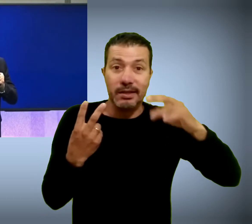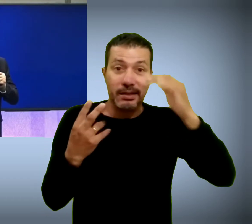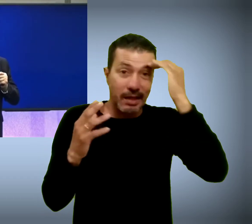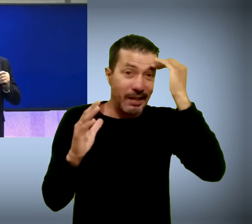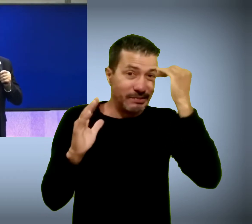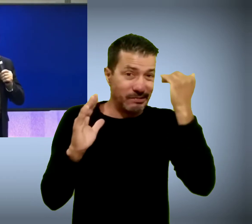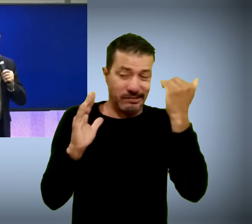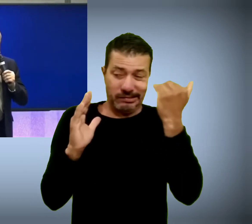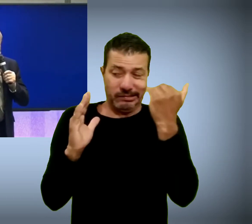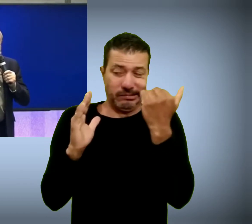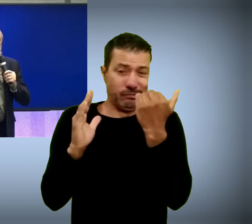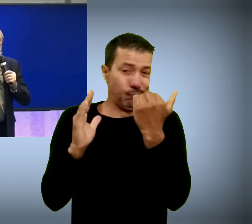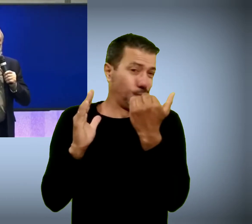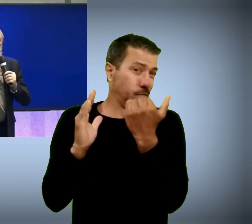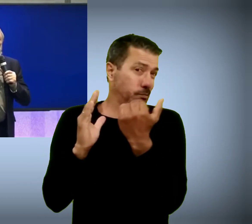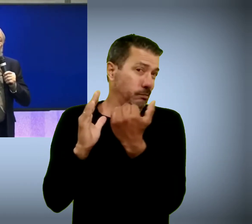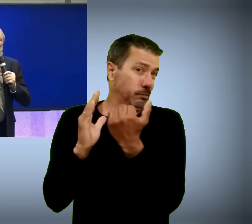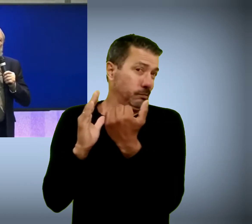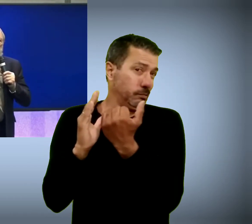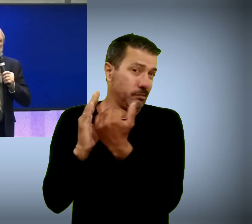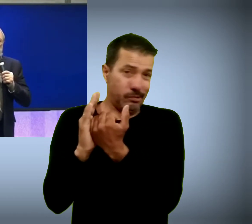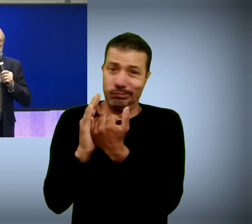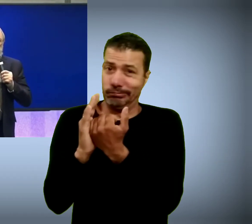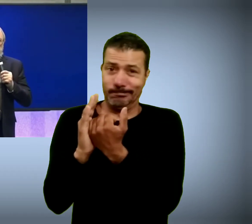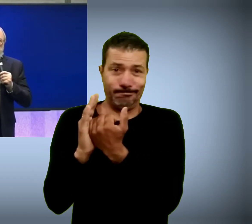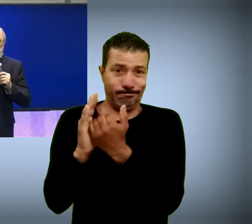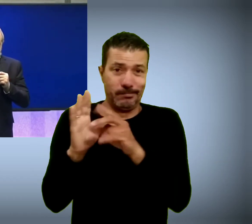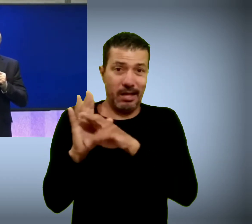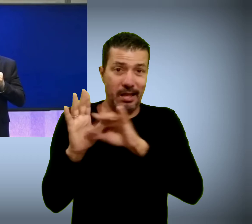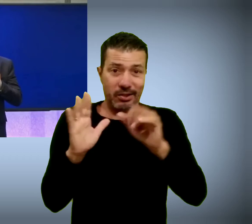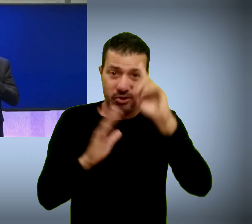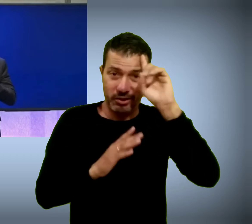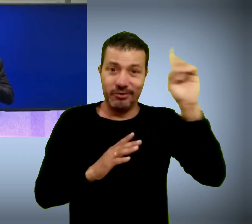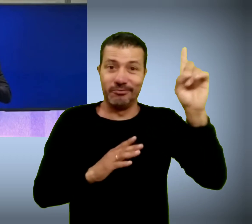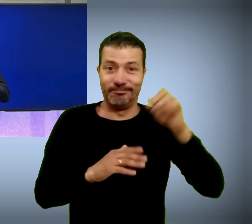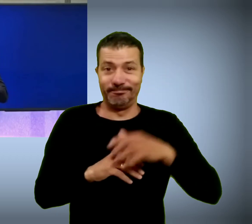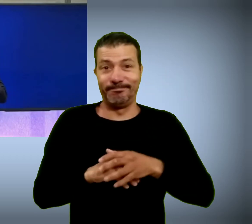desobediência à lei de Deus. E